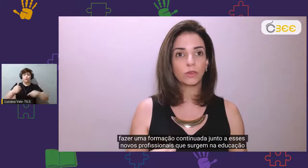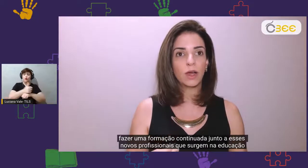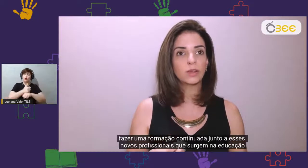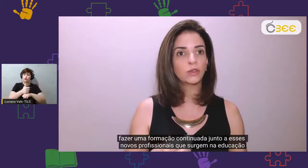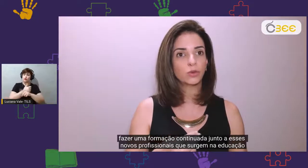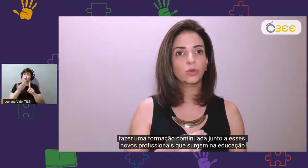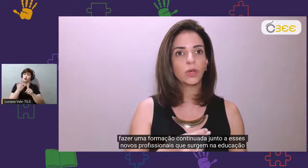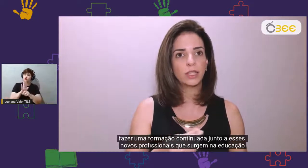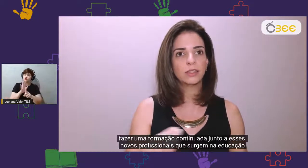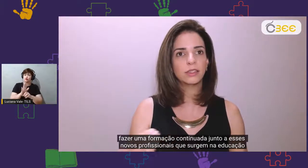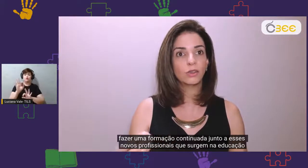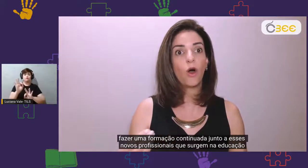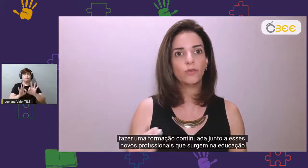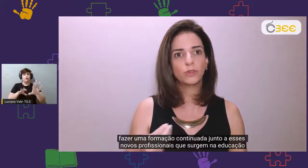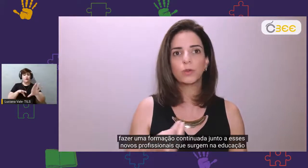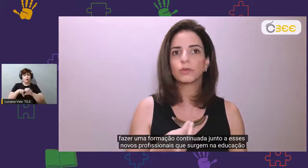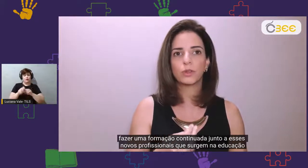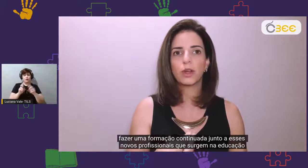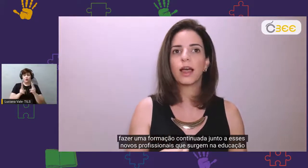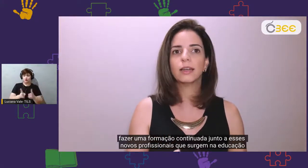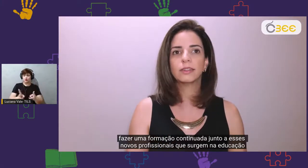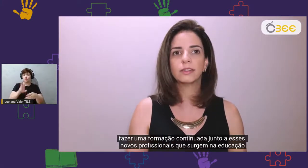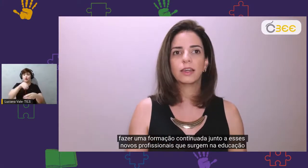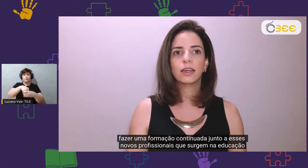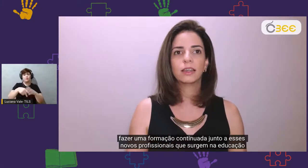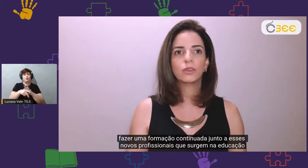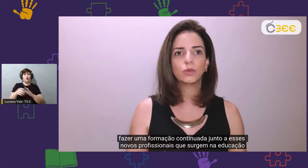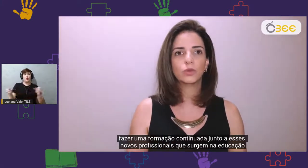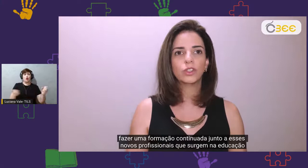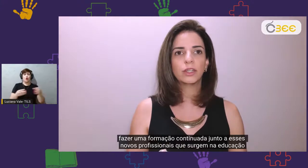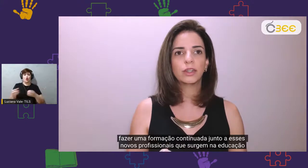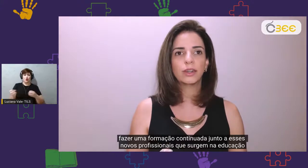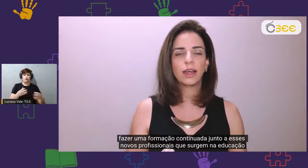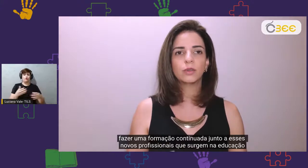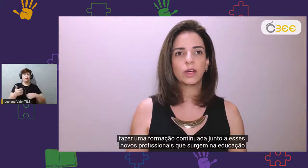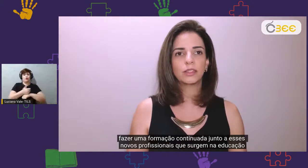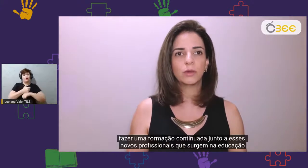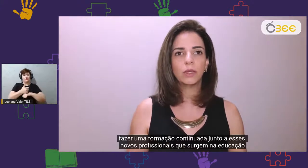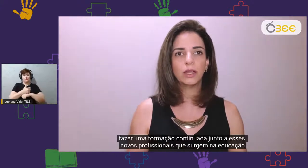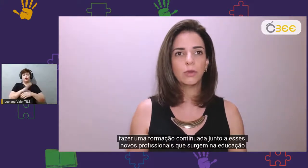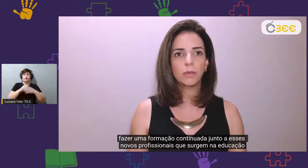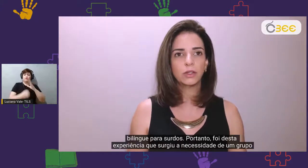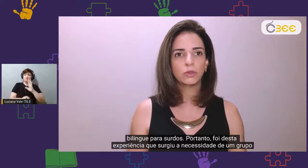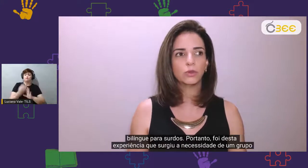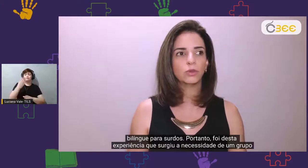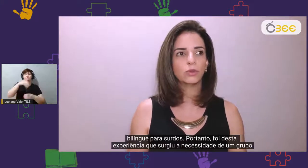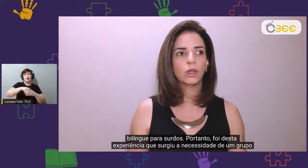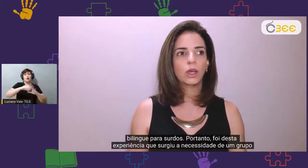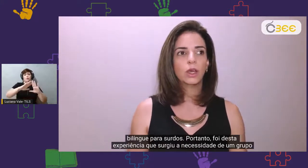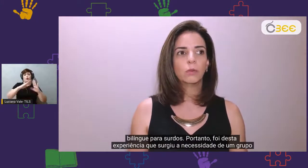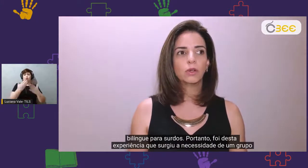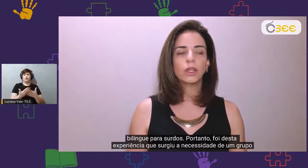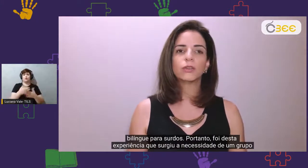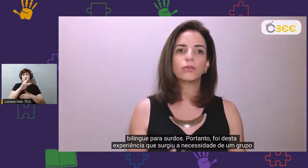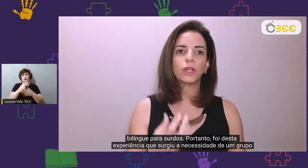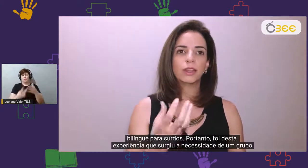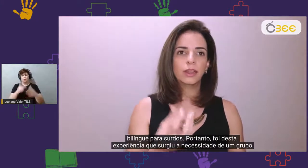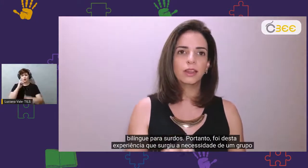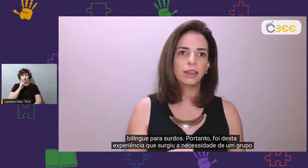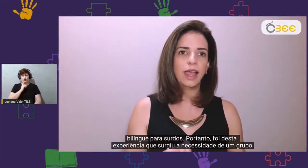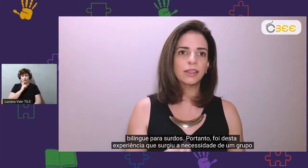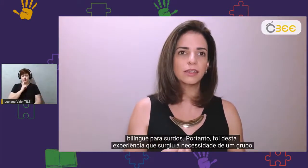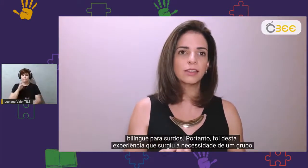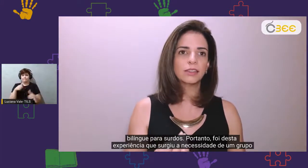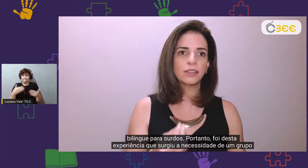formação continuada junto a esses novos profissionais que surgem na educação bilíngue para surdos. Portanto,